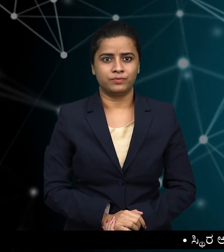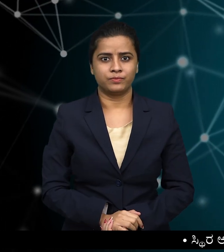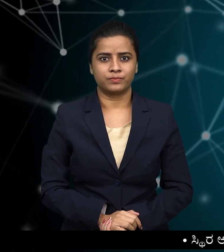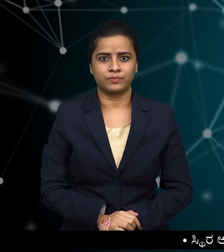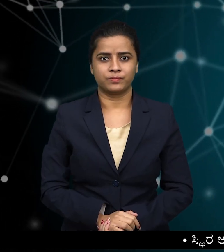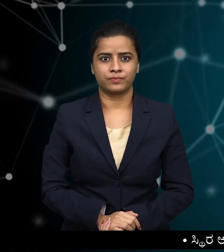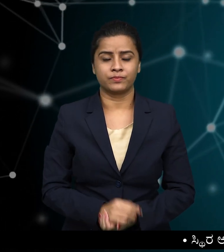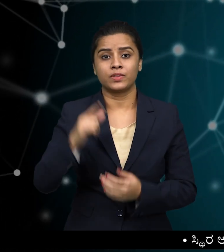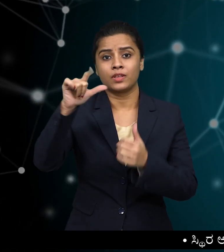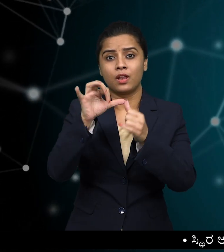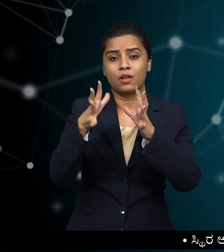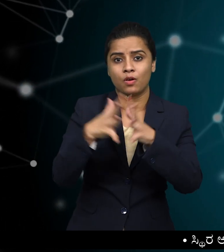ಸ್ಥಿರ ಅನುಪಾತಗಳ ಕಾನೂನು,